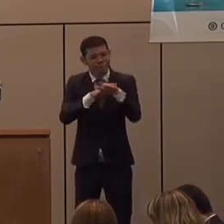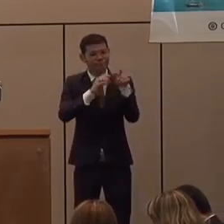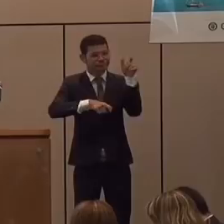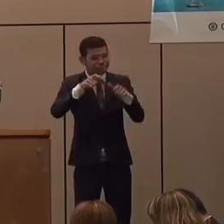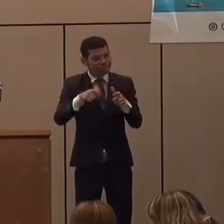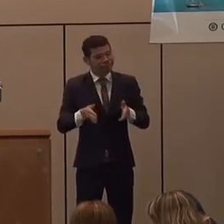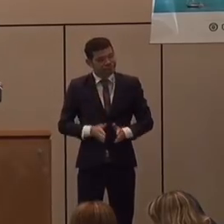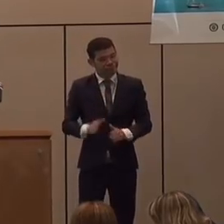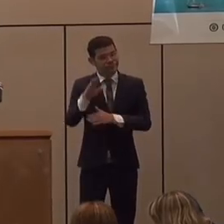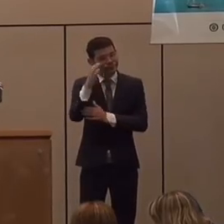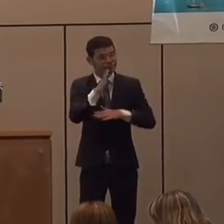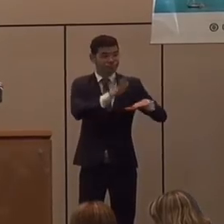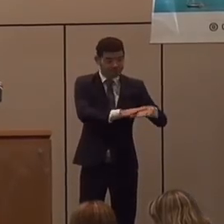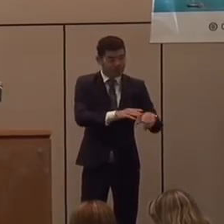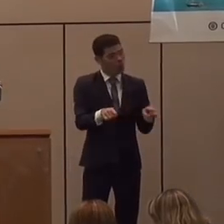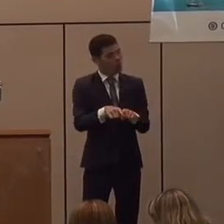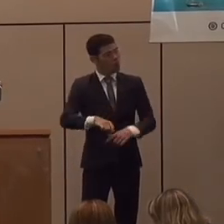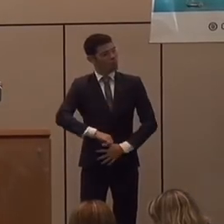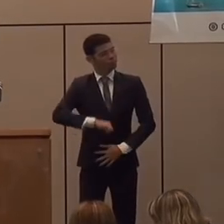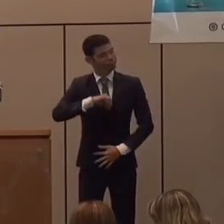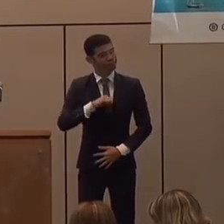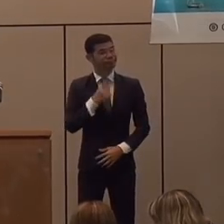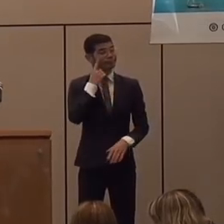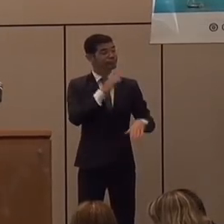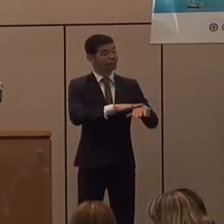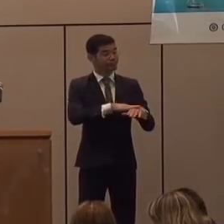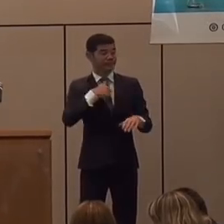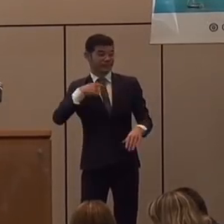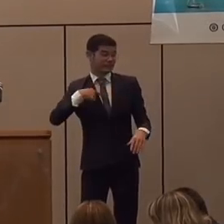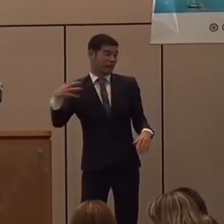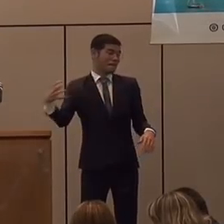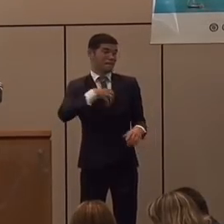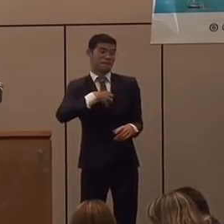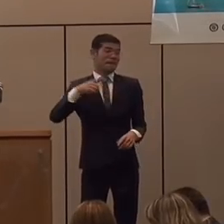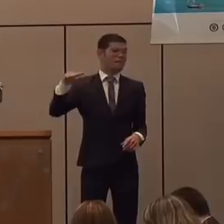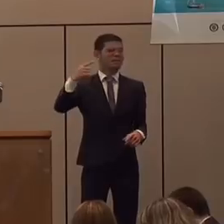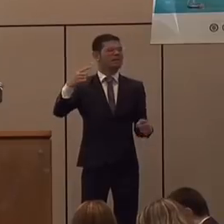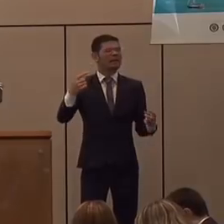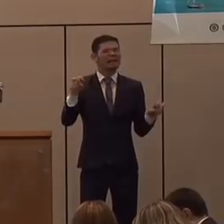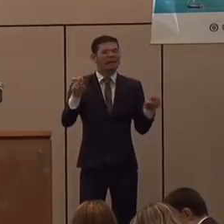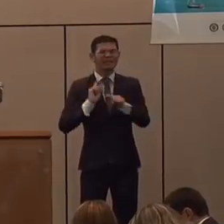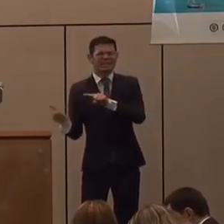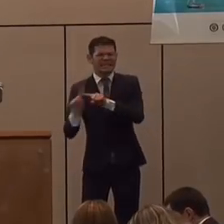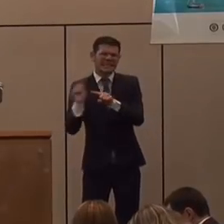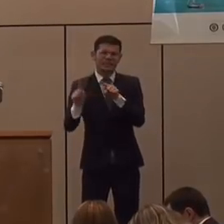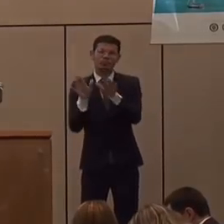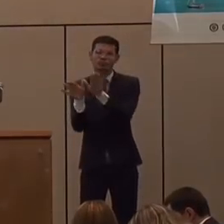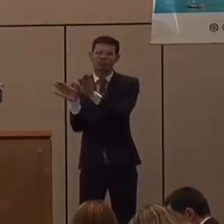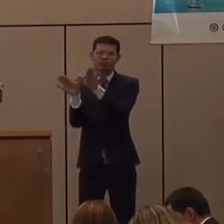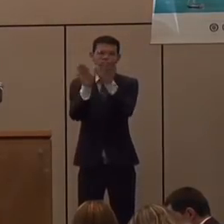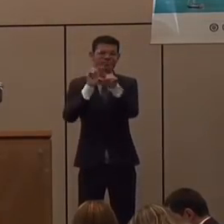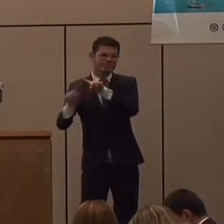y se enorgullezcan de que somos el país número uno en riqueza de especies de aves tenemos mil 921 especies que eran las